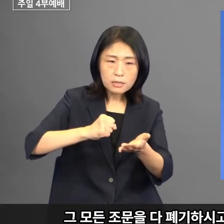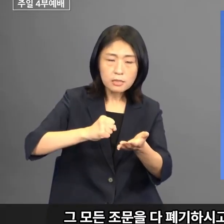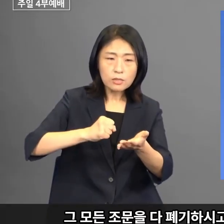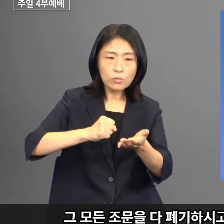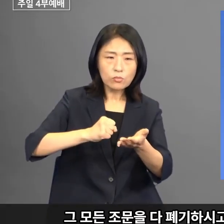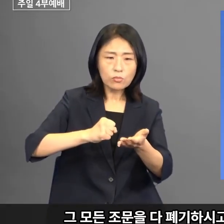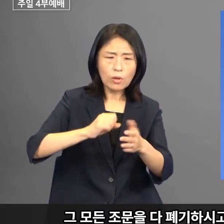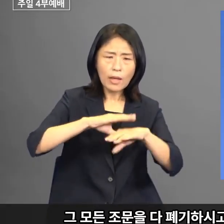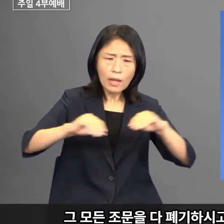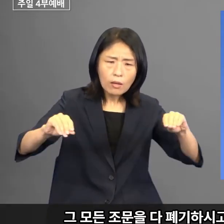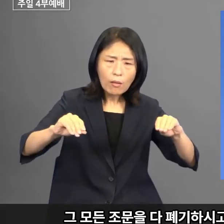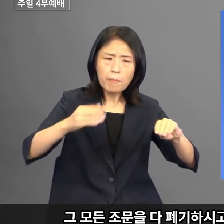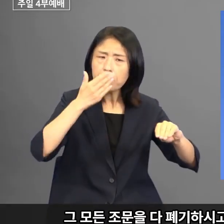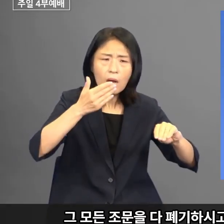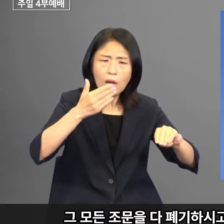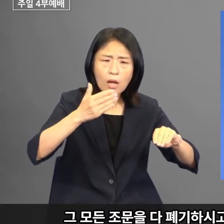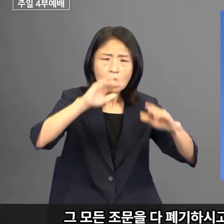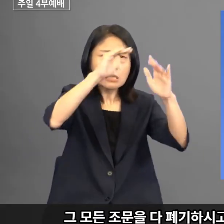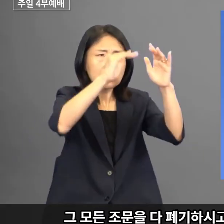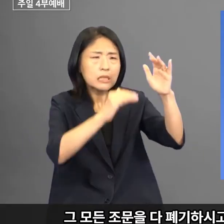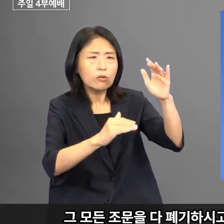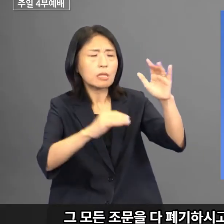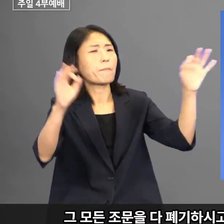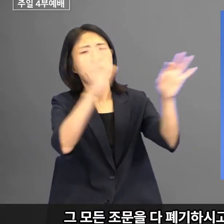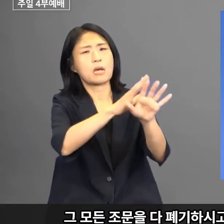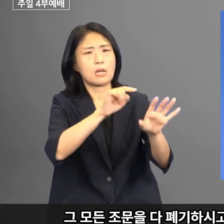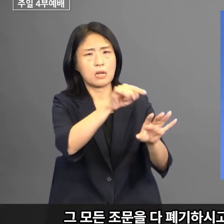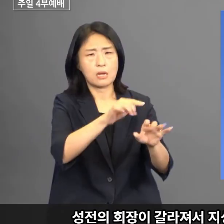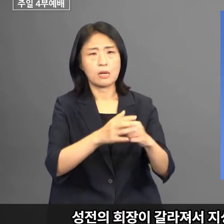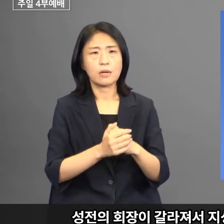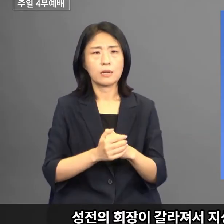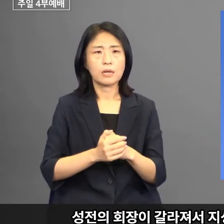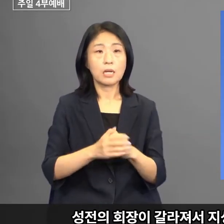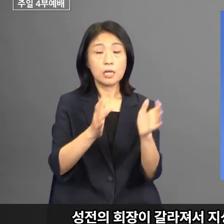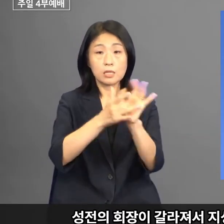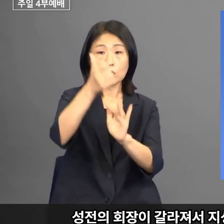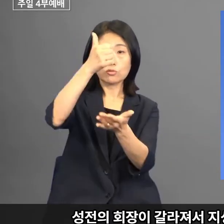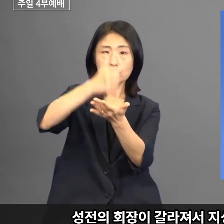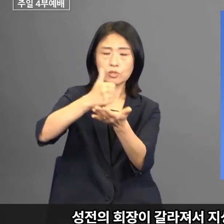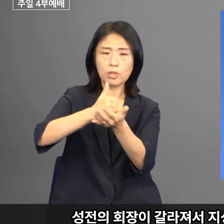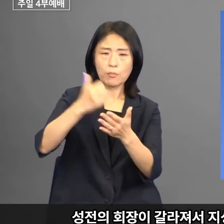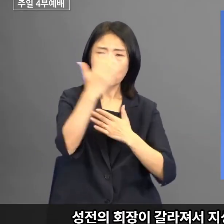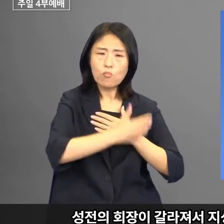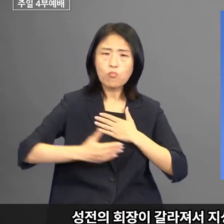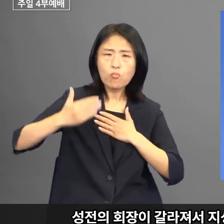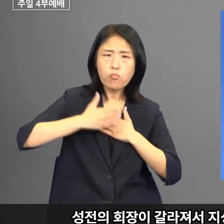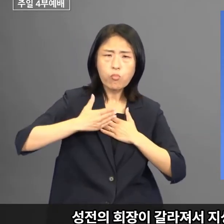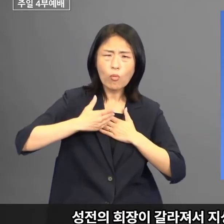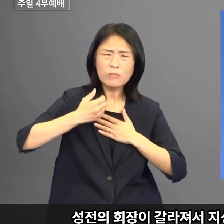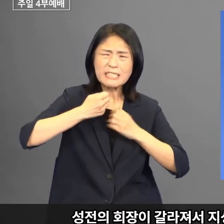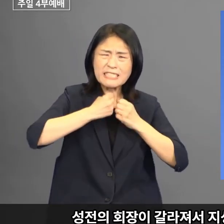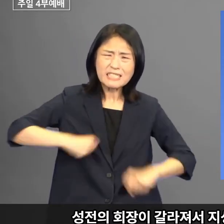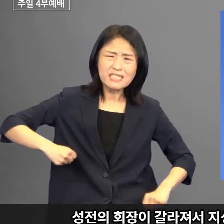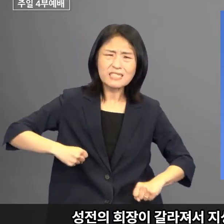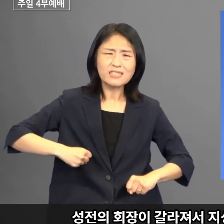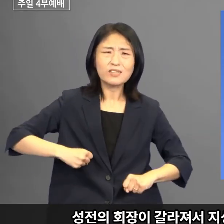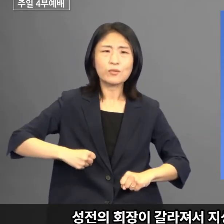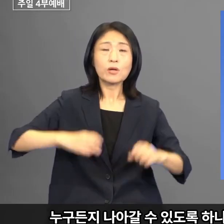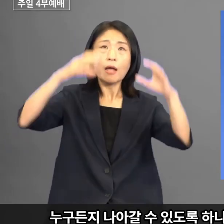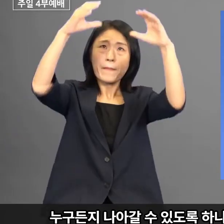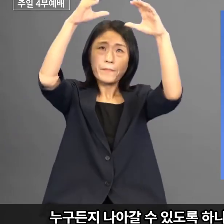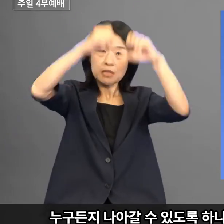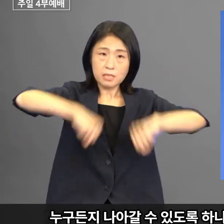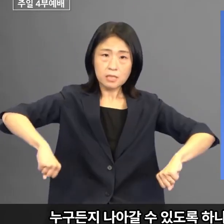다 폐기하시고 예수님의 육체가 찢어지심으로 성전의 휘장이 갈라져서 지성소로 이제는 예수님을